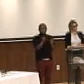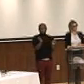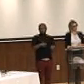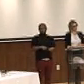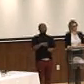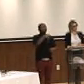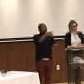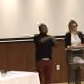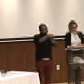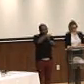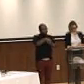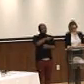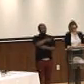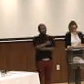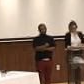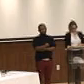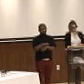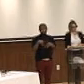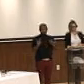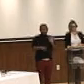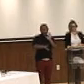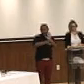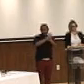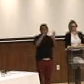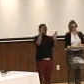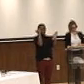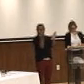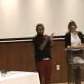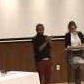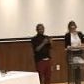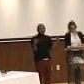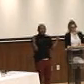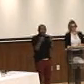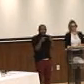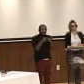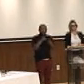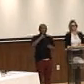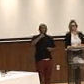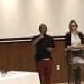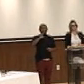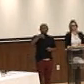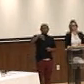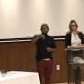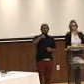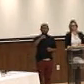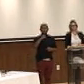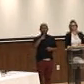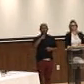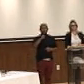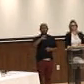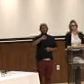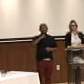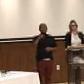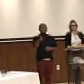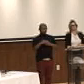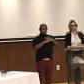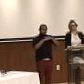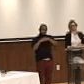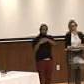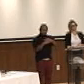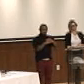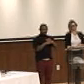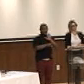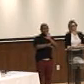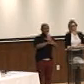eleições. Então, cumprir a lei faz parte do regime democrático. A gente tem a lei para estabelecer como a sociedade